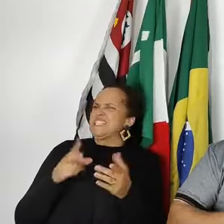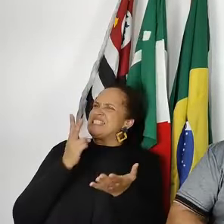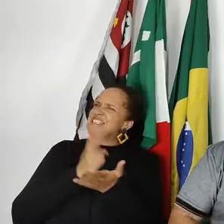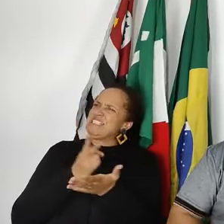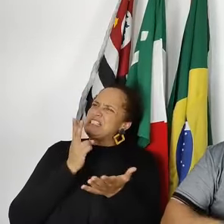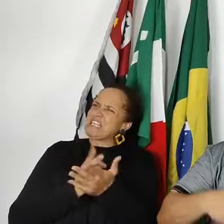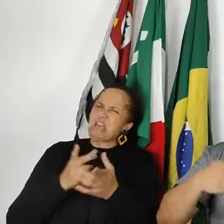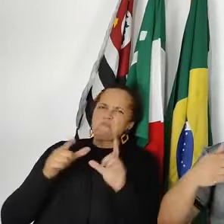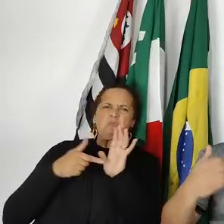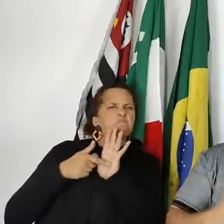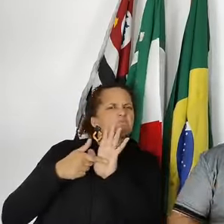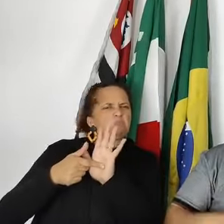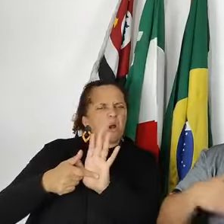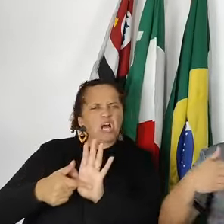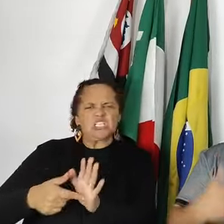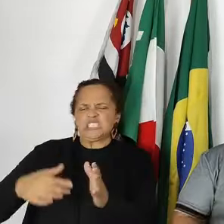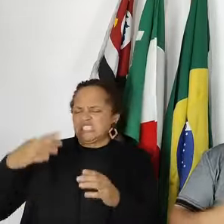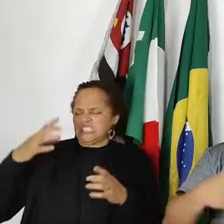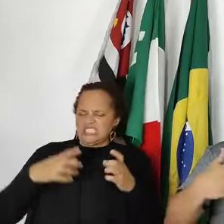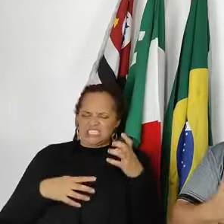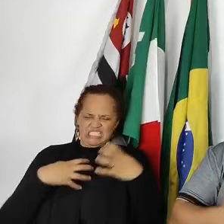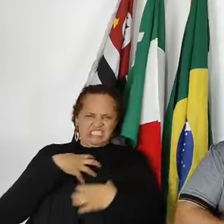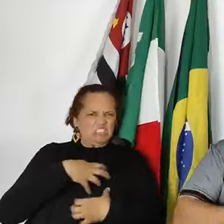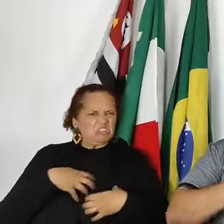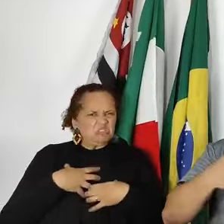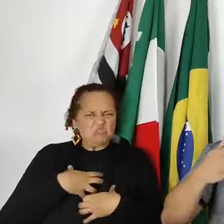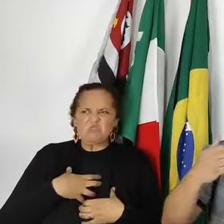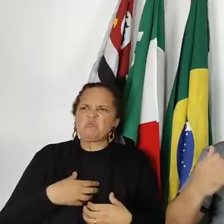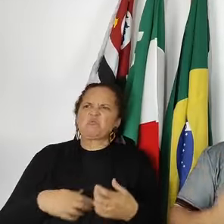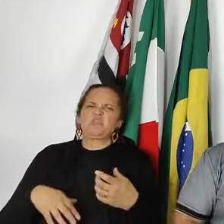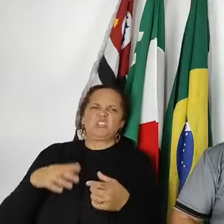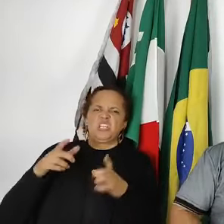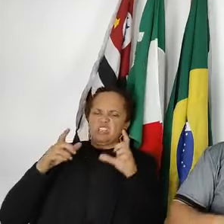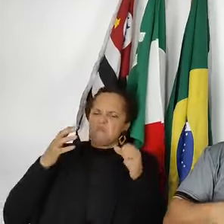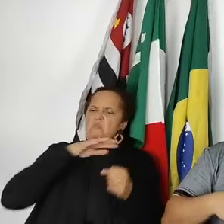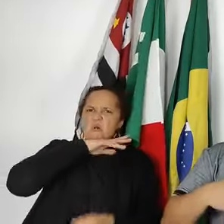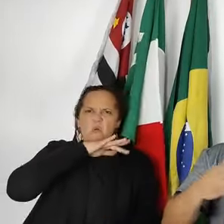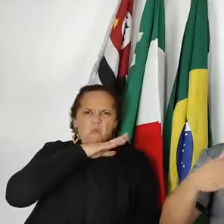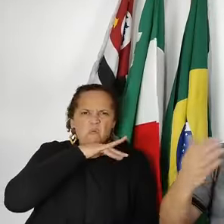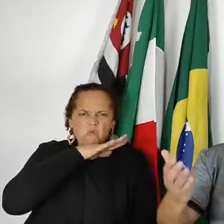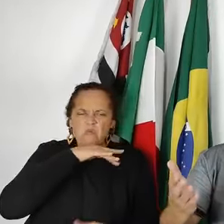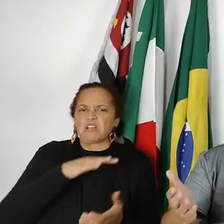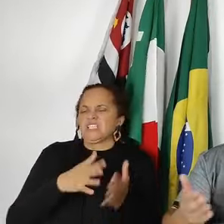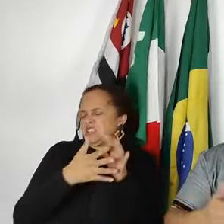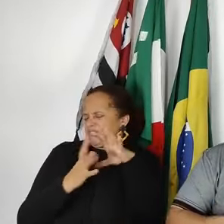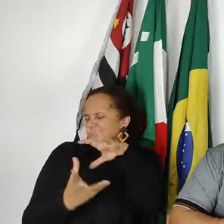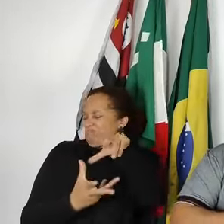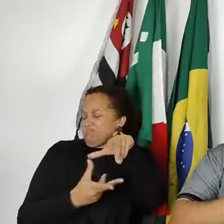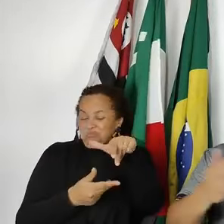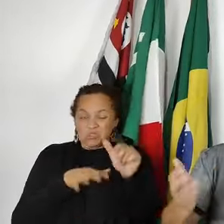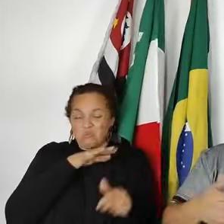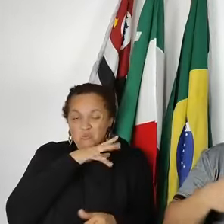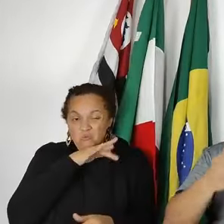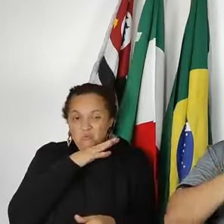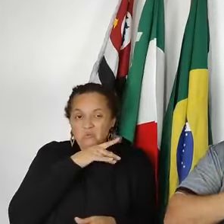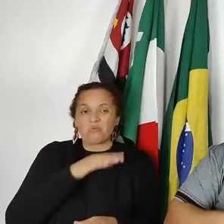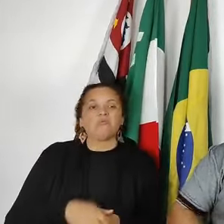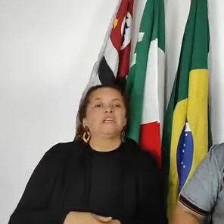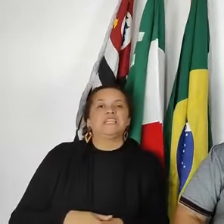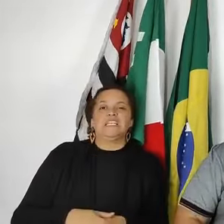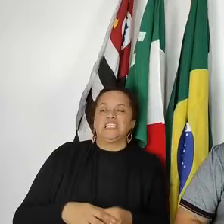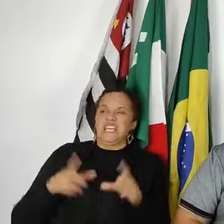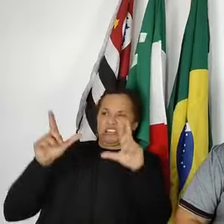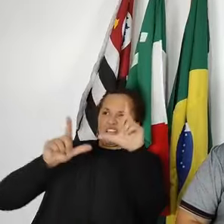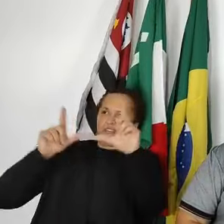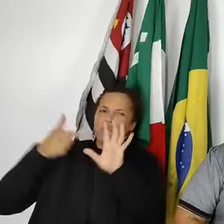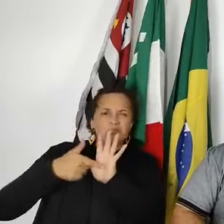nos trazido aflição, porque só coisa negativa, né? O mundo jaz do maligno, e essas notícias têm entrado